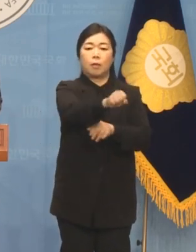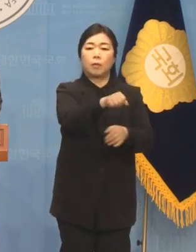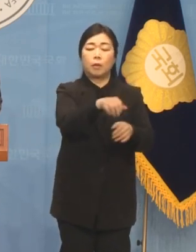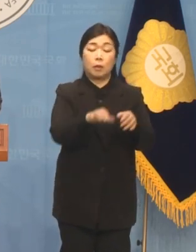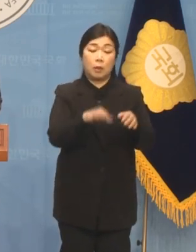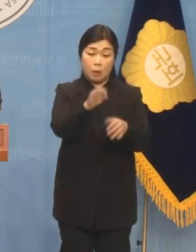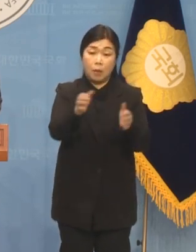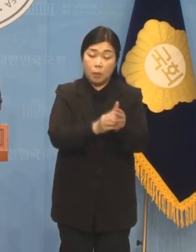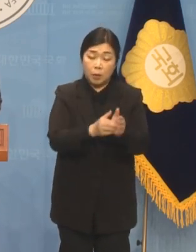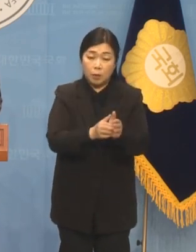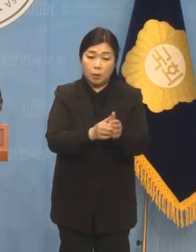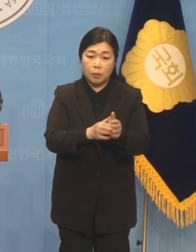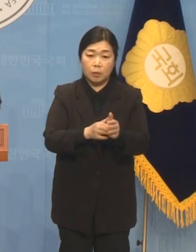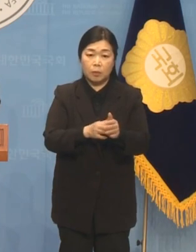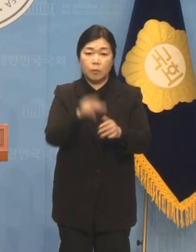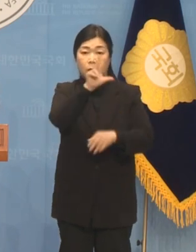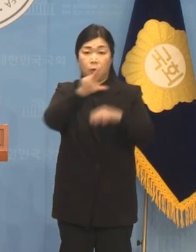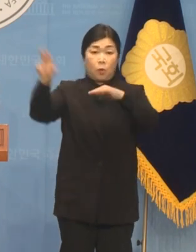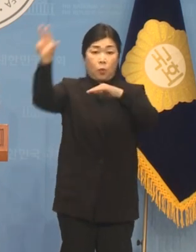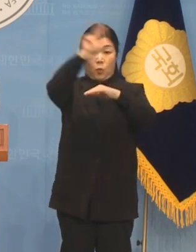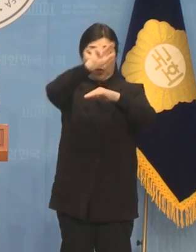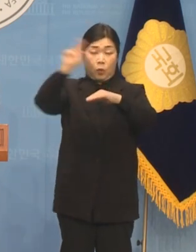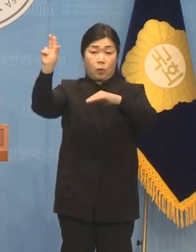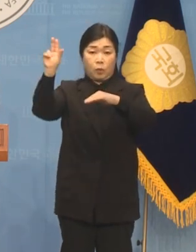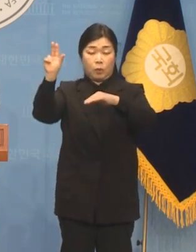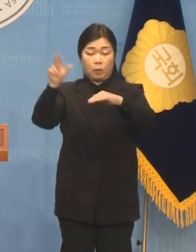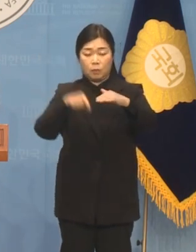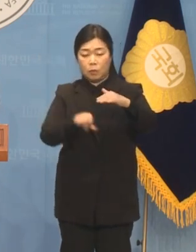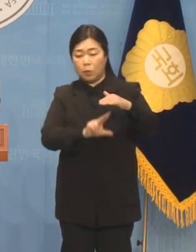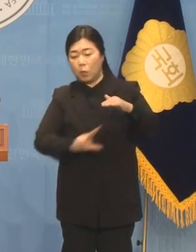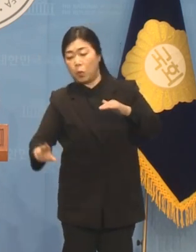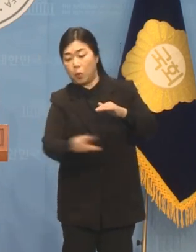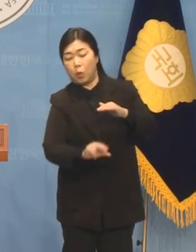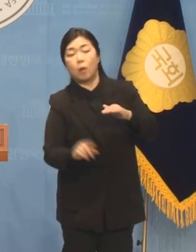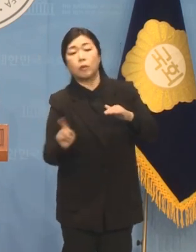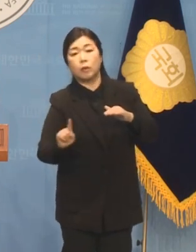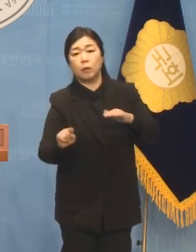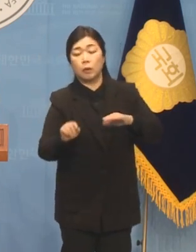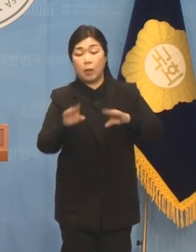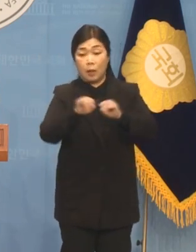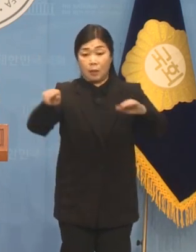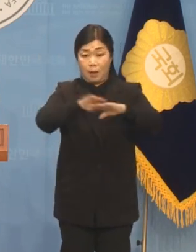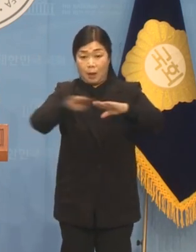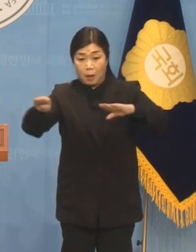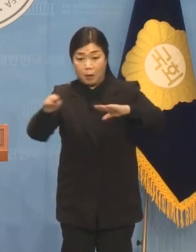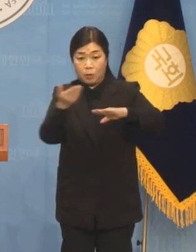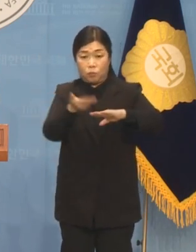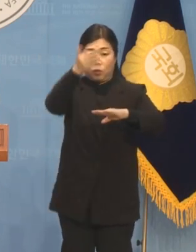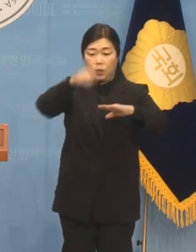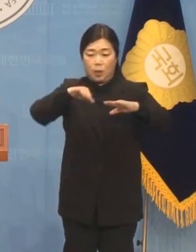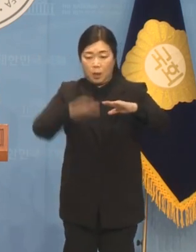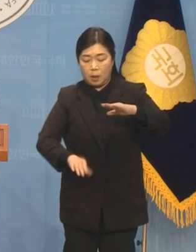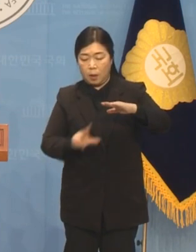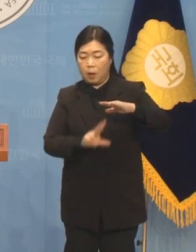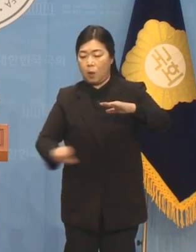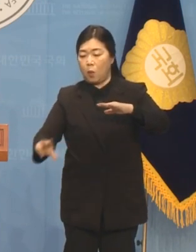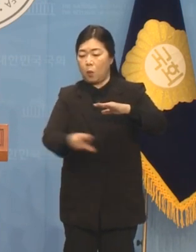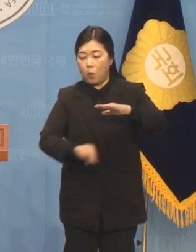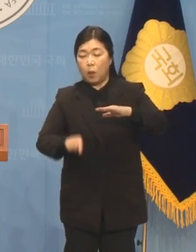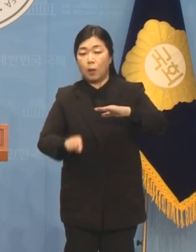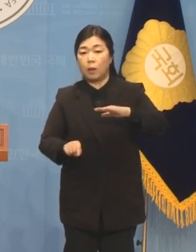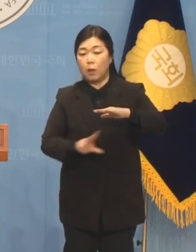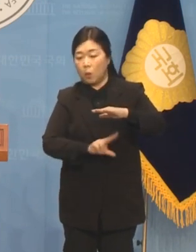고가철도를 위를 달리는 공중철도로 되어 있다. 따라서 내답할 부지가 전혀 없기